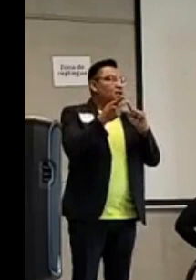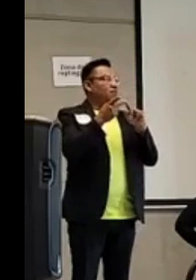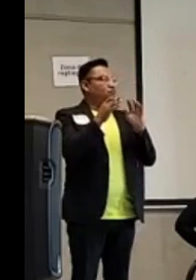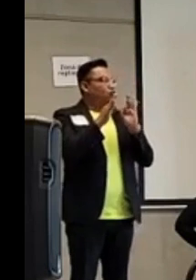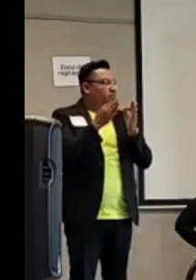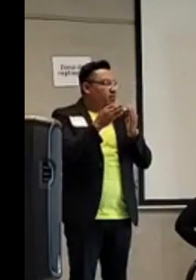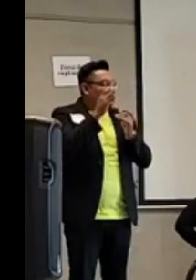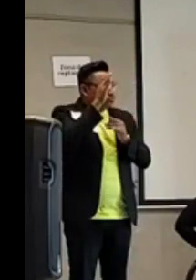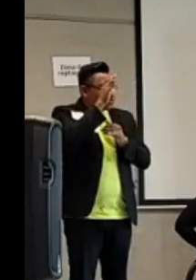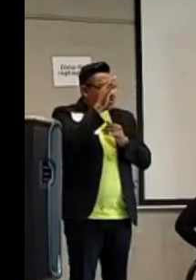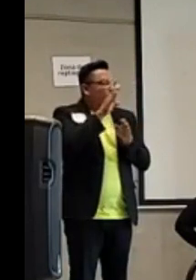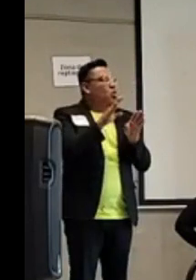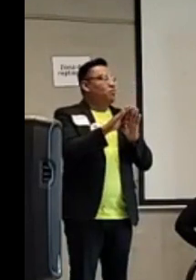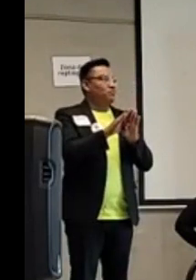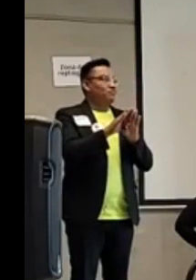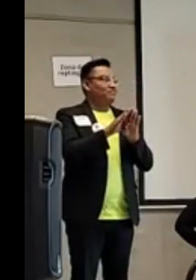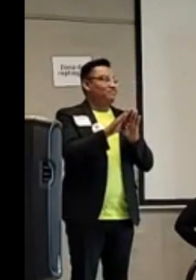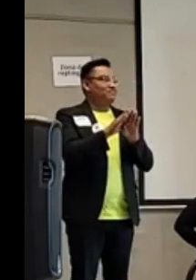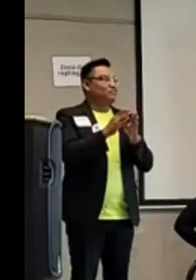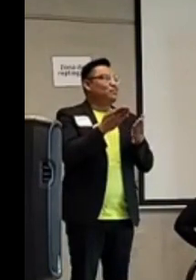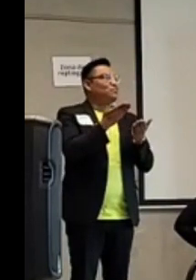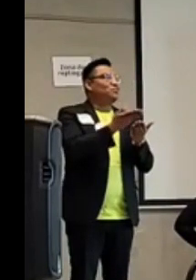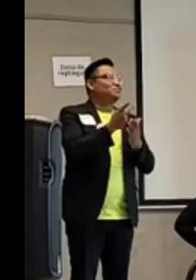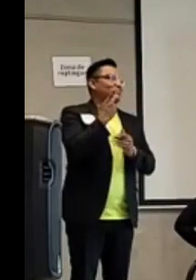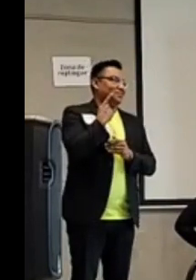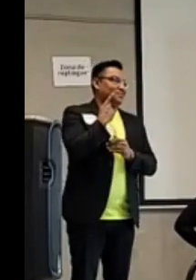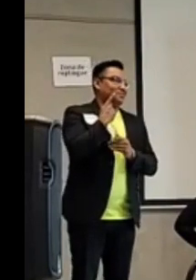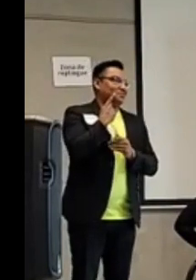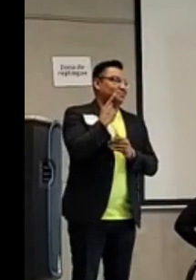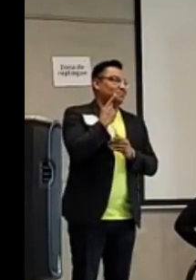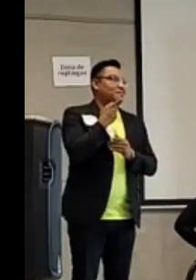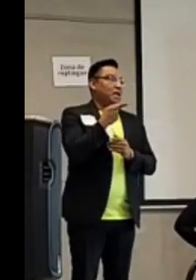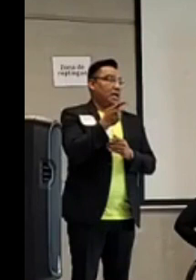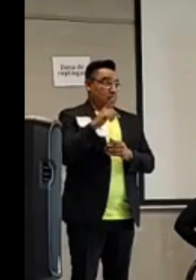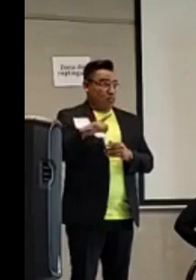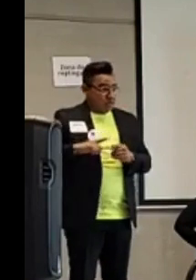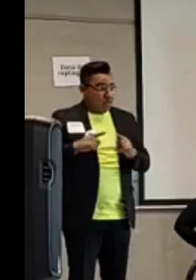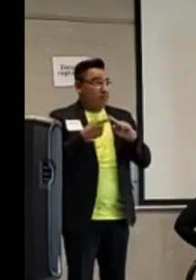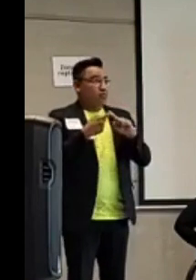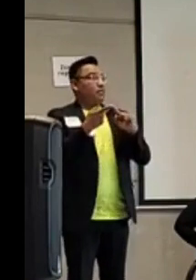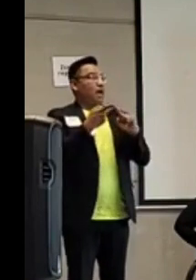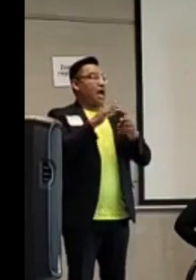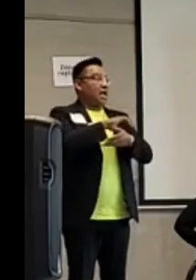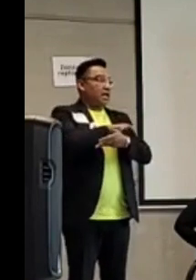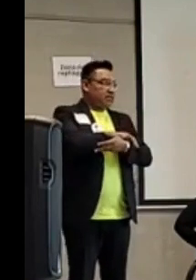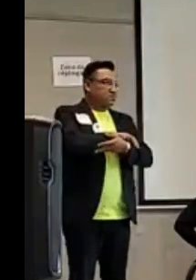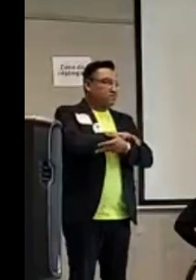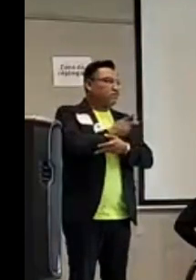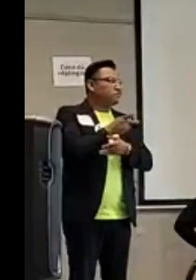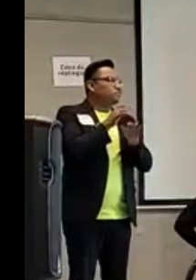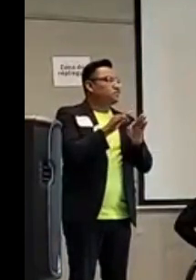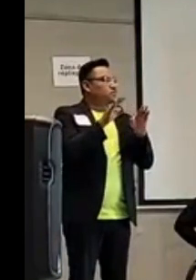es crear políticas públicas no desde el gobierno pero con la alianza siempre de las personas con